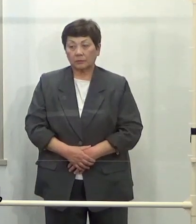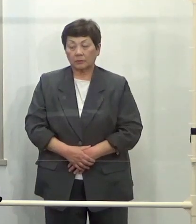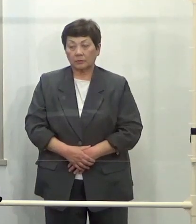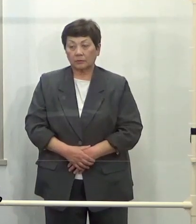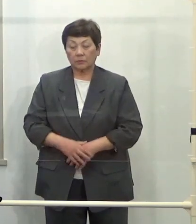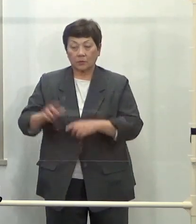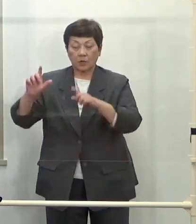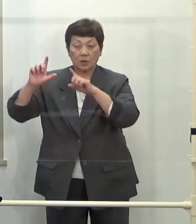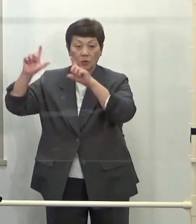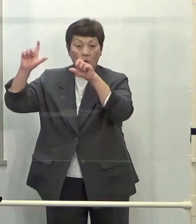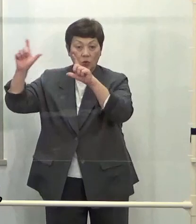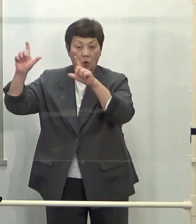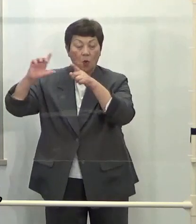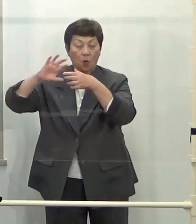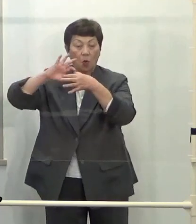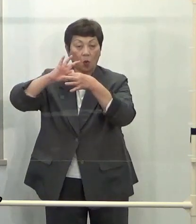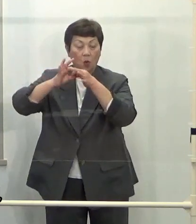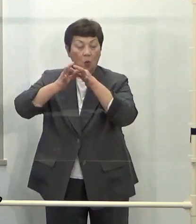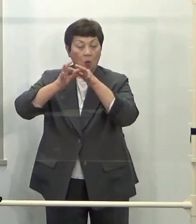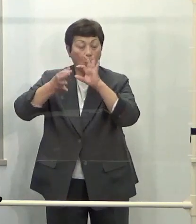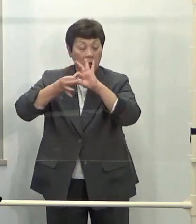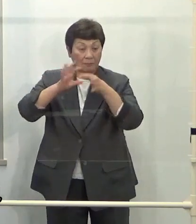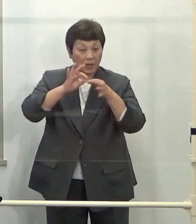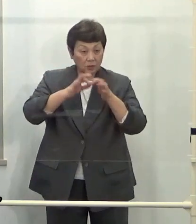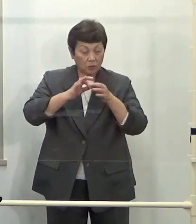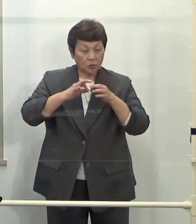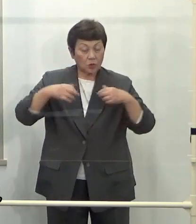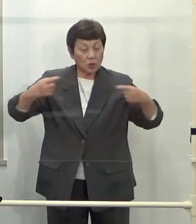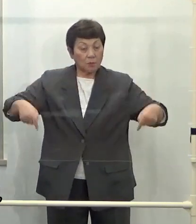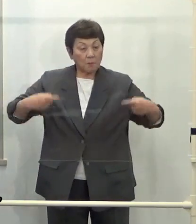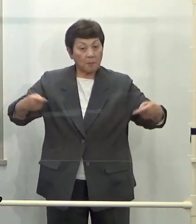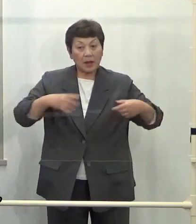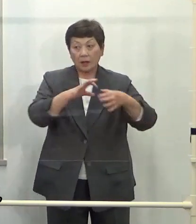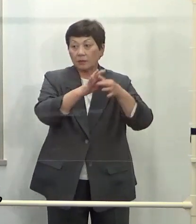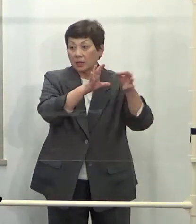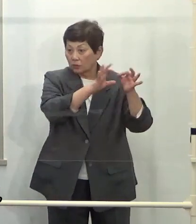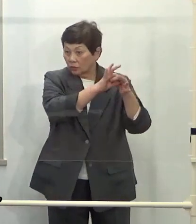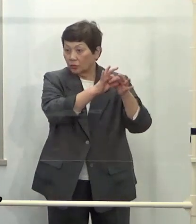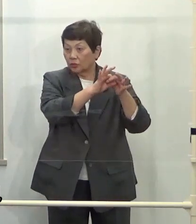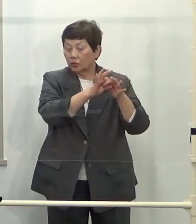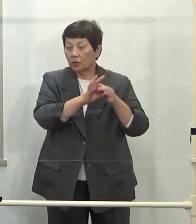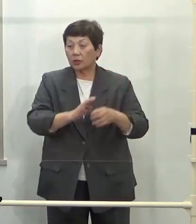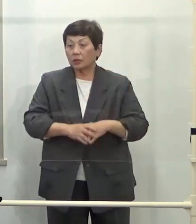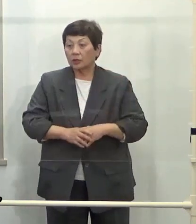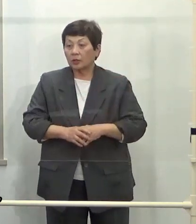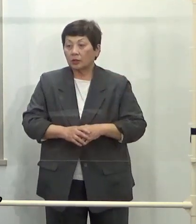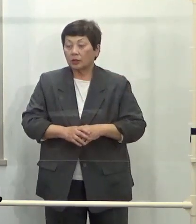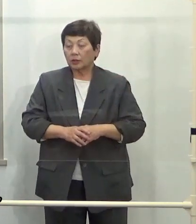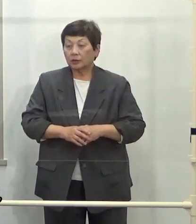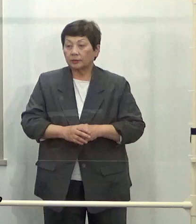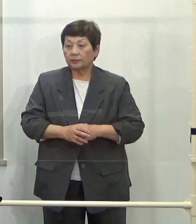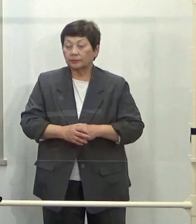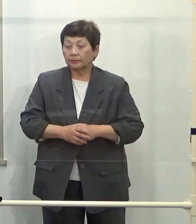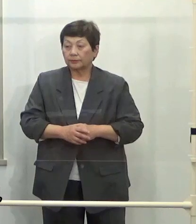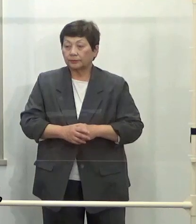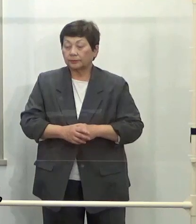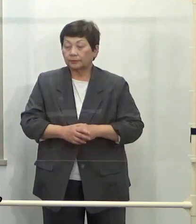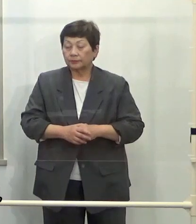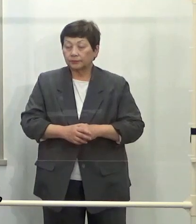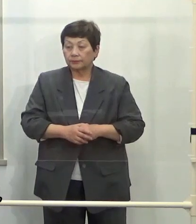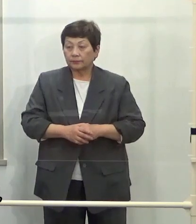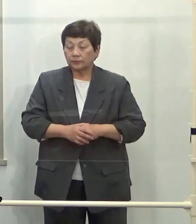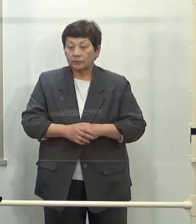東京オリンピック・パラリンピック組織委員会の森喜朗会長の女性がたくさん入っている理事会は時間がかか